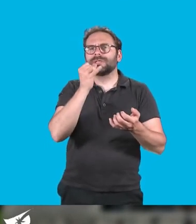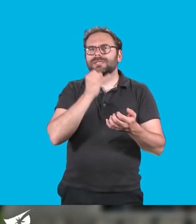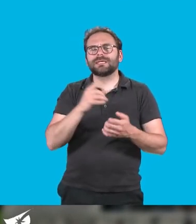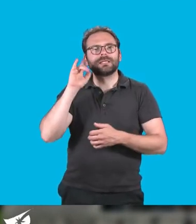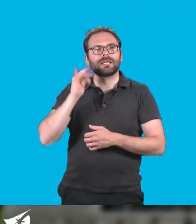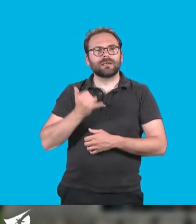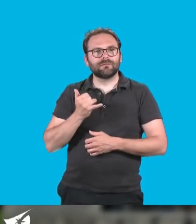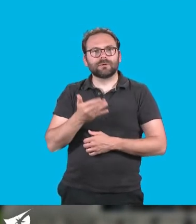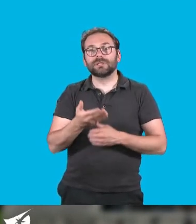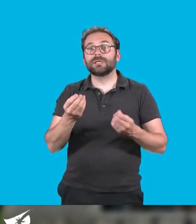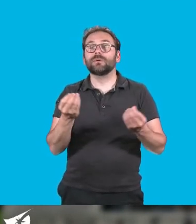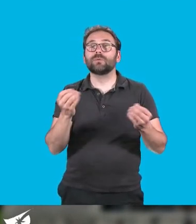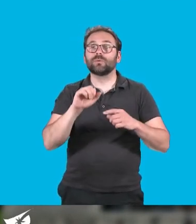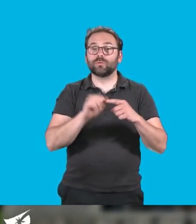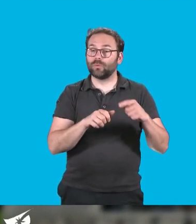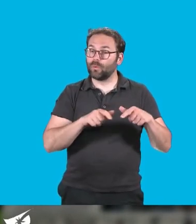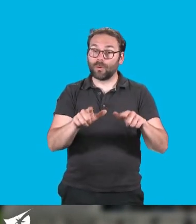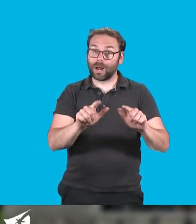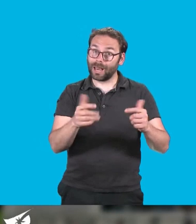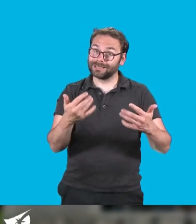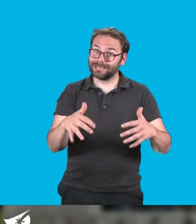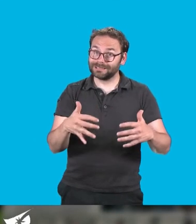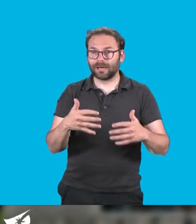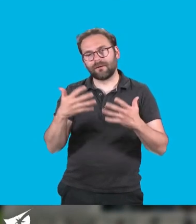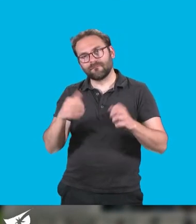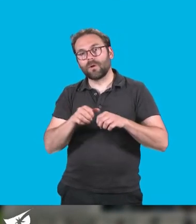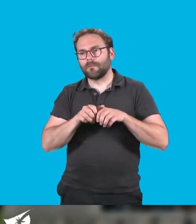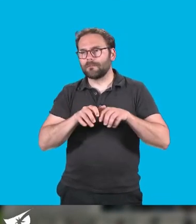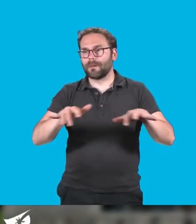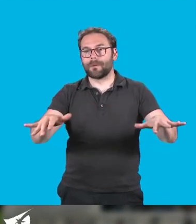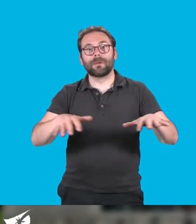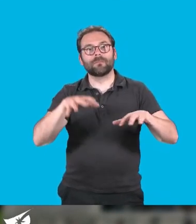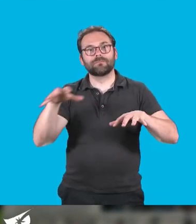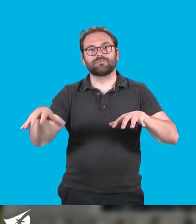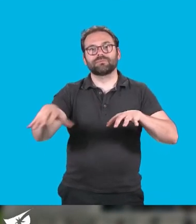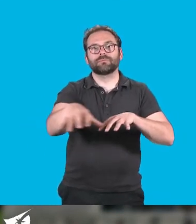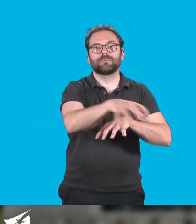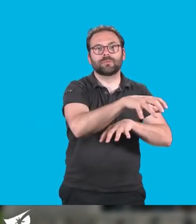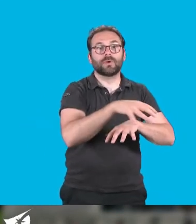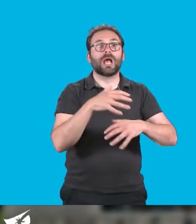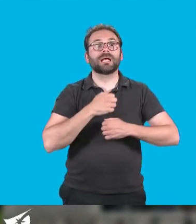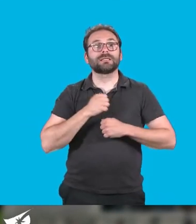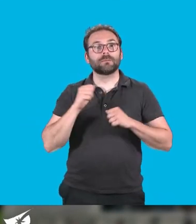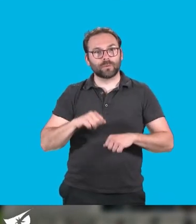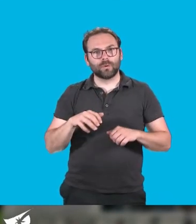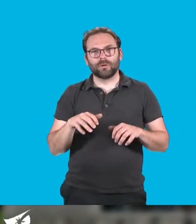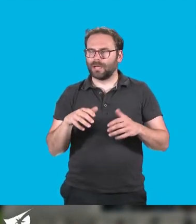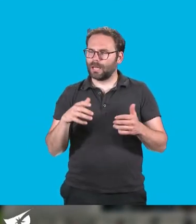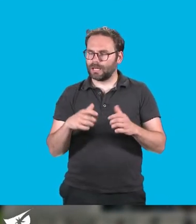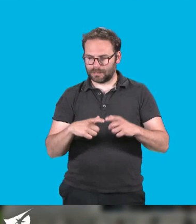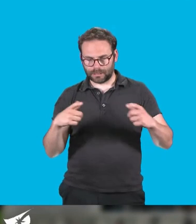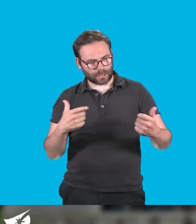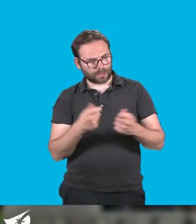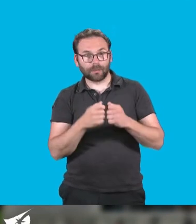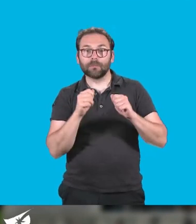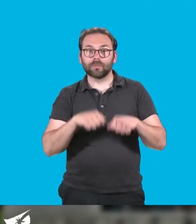le secteur Sud-Loire. Demain, nous souhaitons le décliner sur tous les ouvrages qui pourront l'accepter et qui en auront la taille critique, en lien